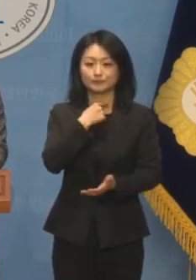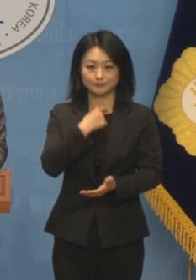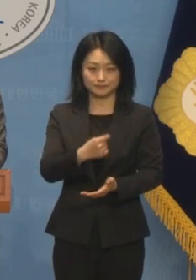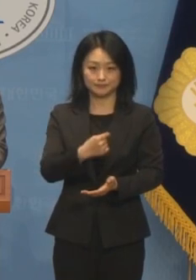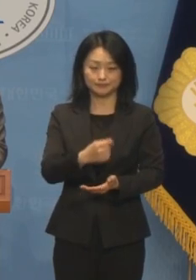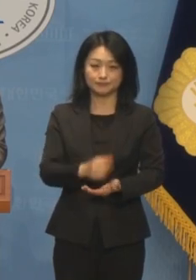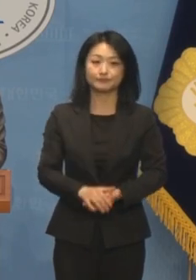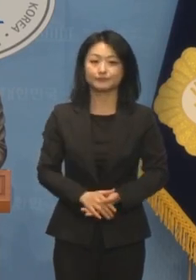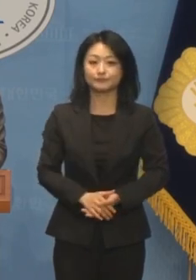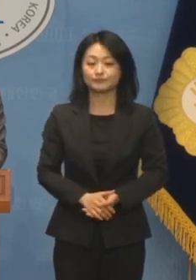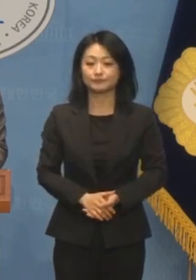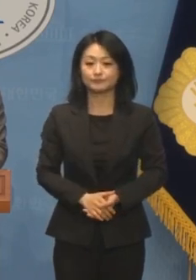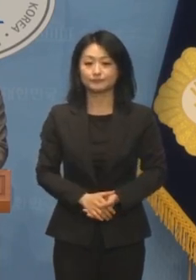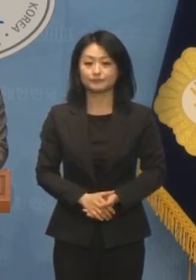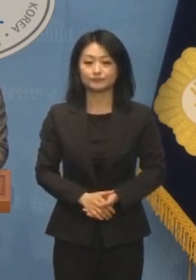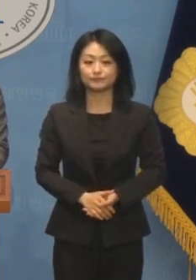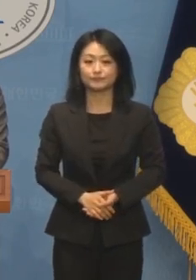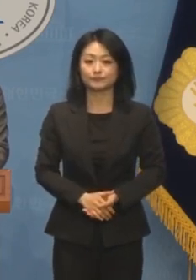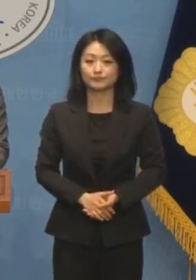이렇게 왔습니다.